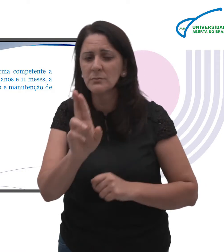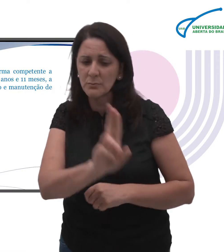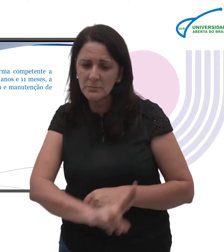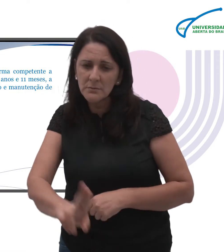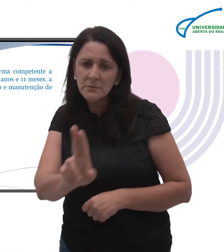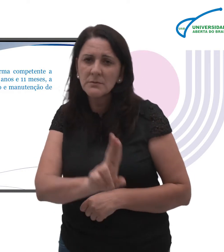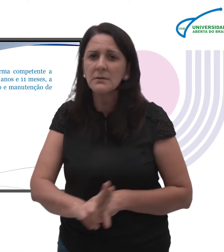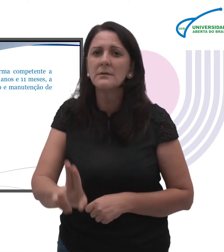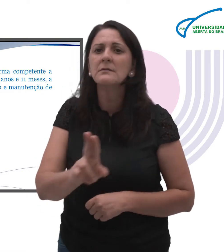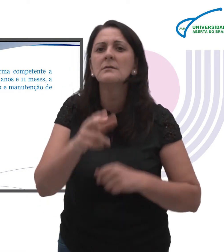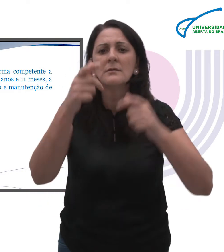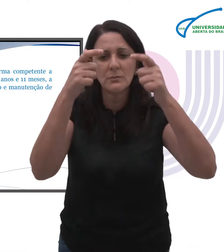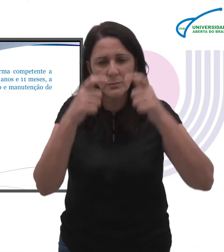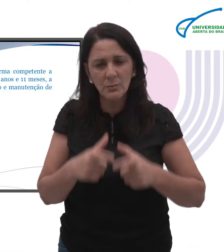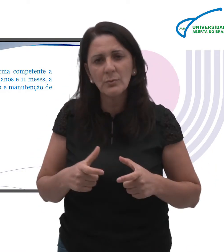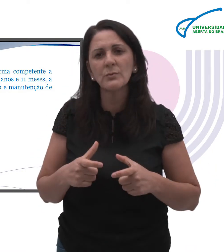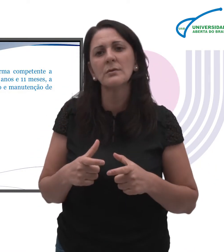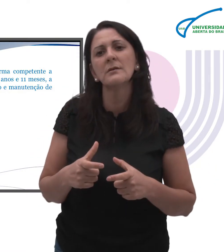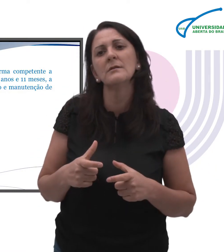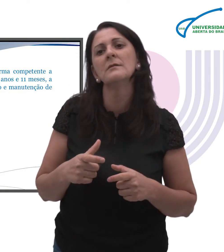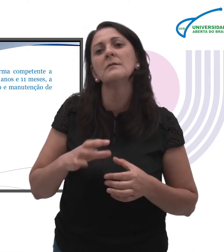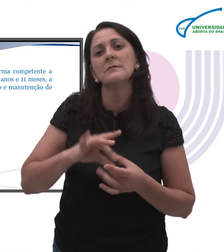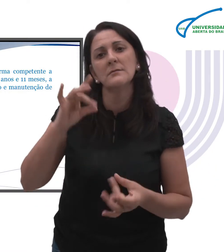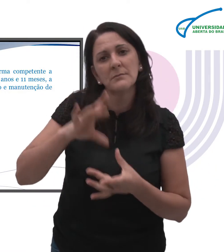na manutenção de local abstrato.